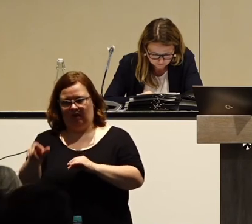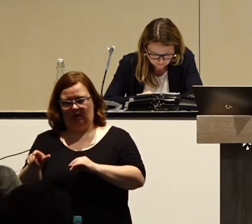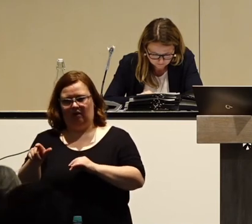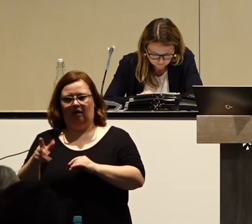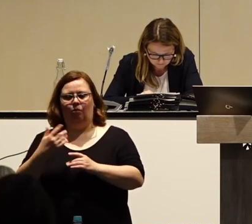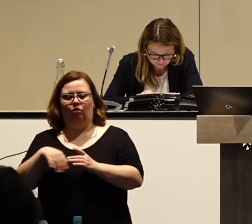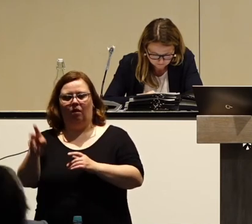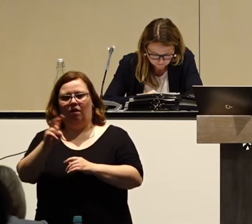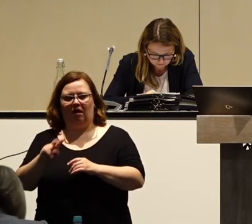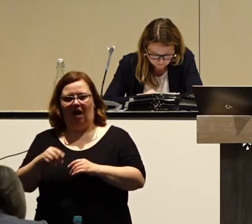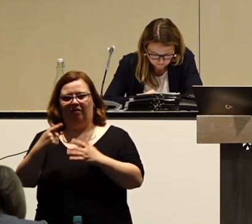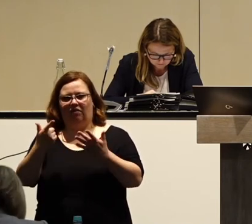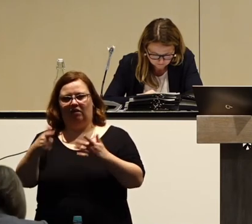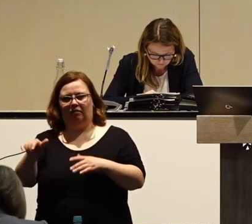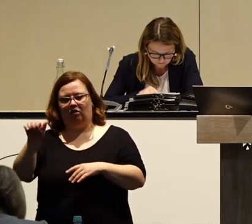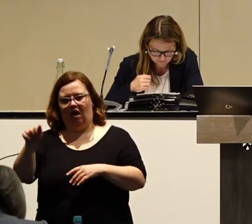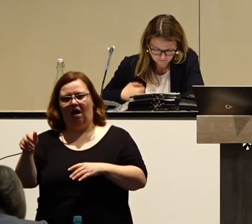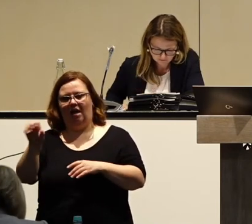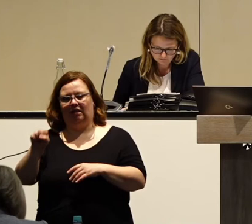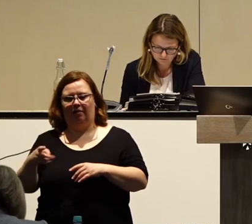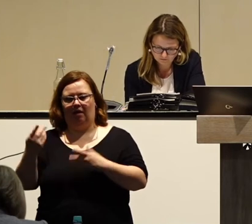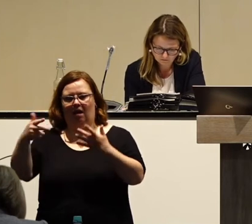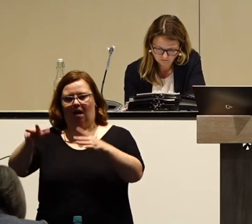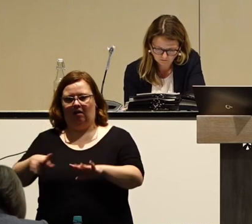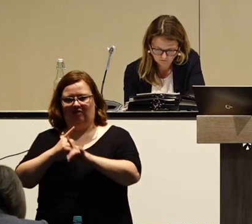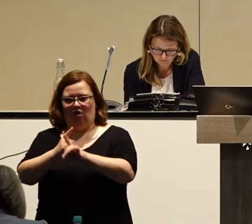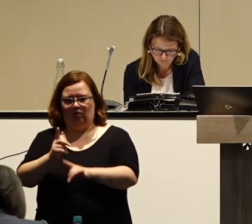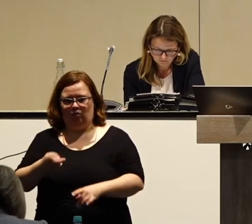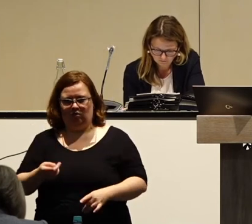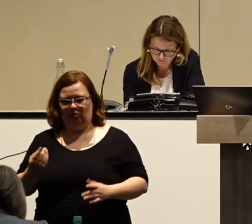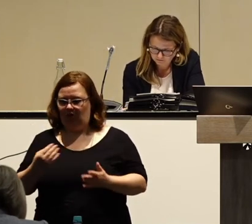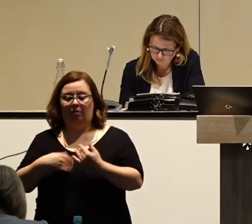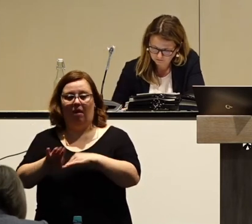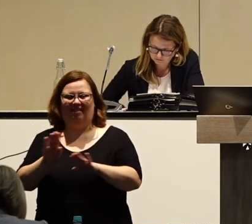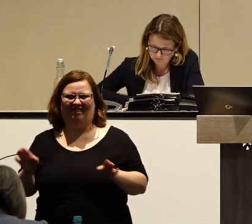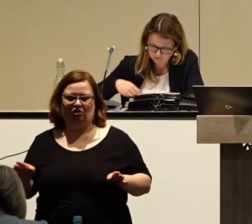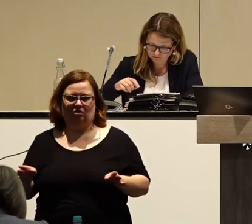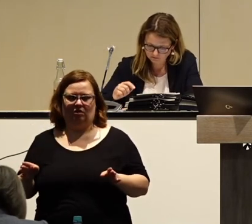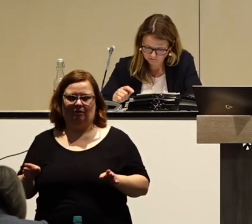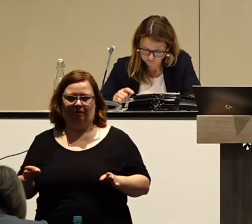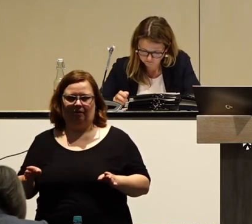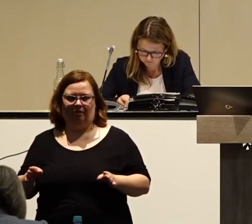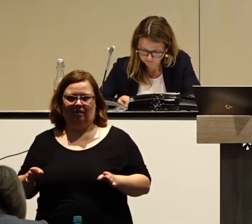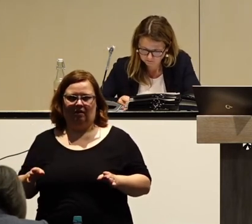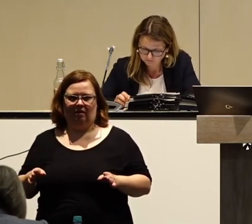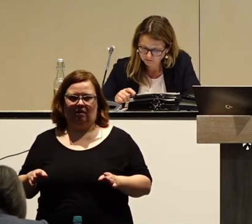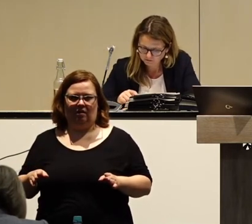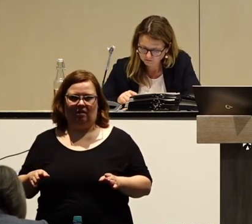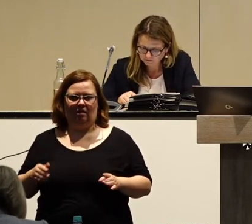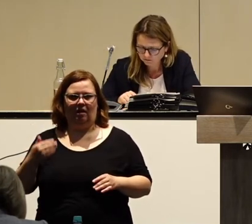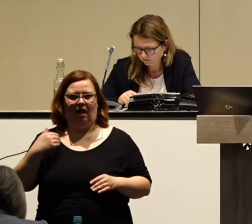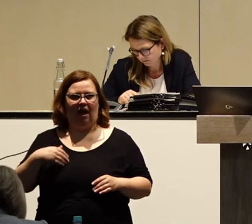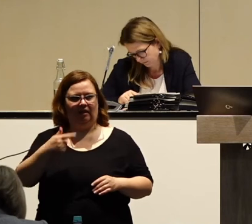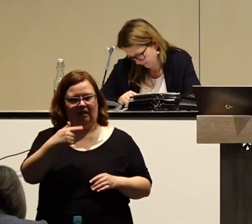Einhaltung des § 72a SGB VIII zu gewährleisten. Ende. Das ist dann alles. Ganz kurz vielleicht noch zu Herrn